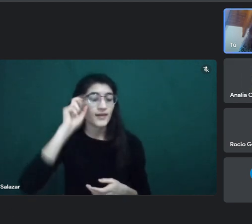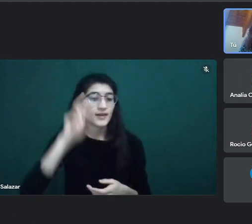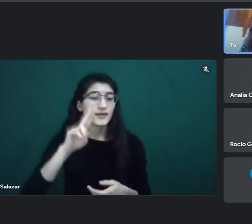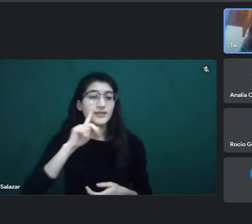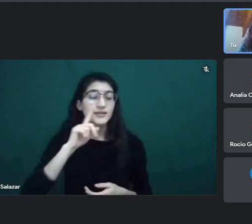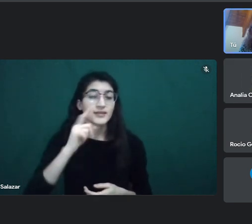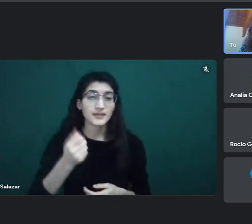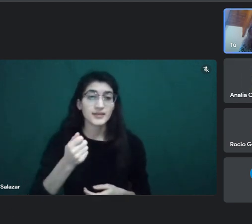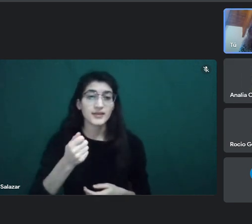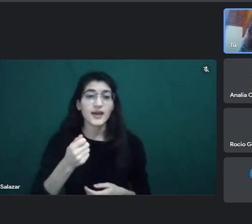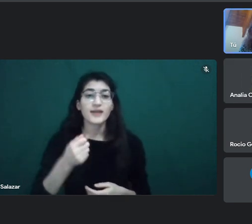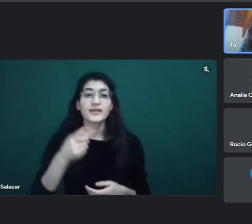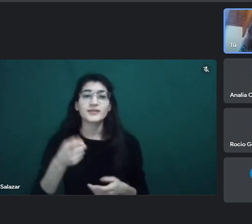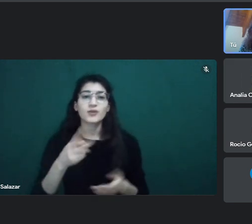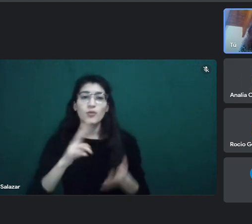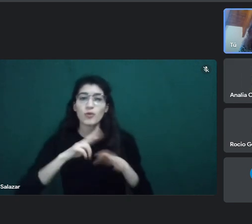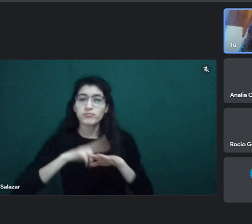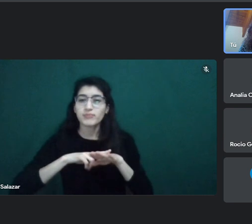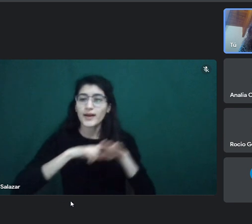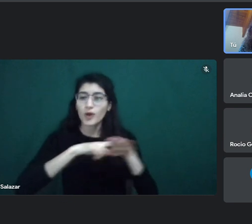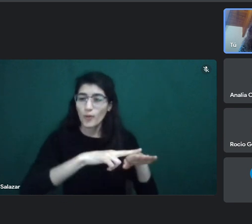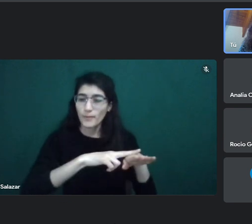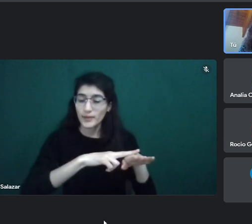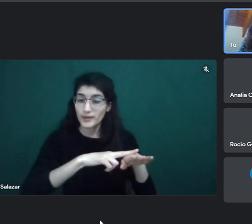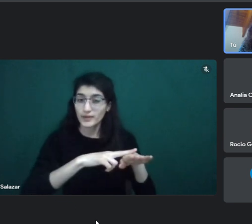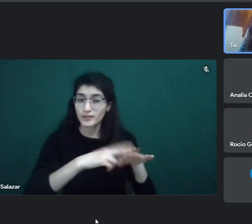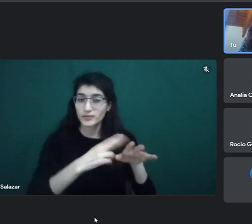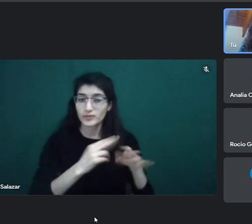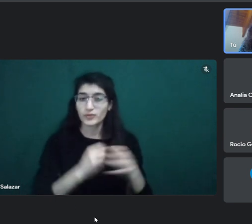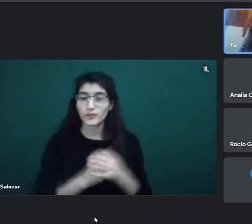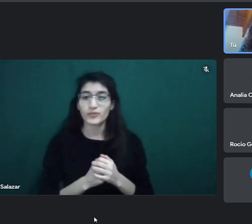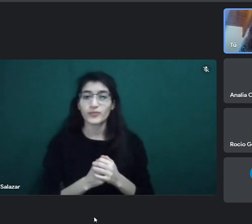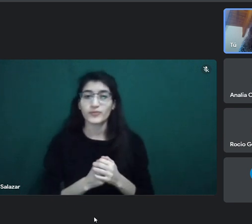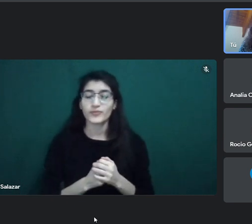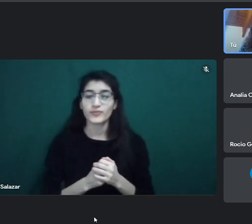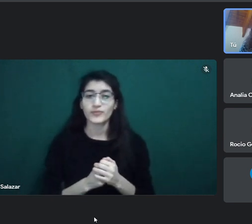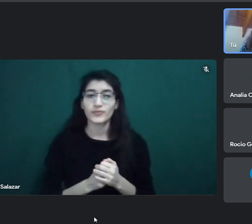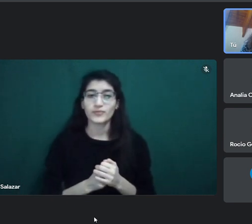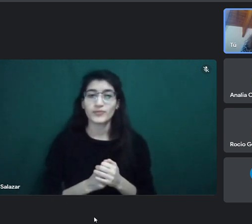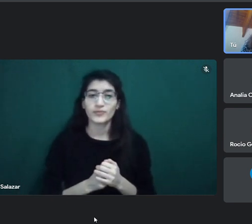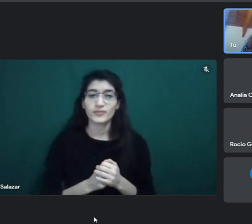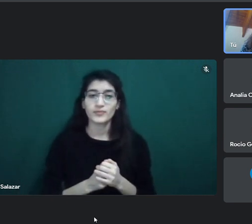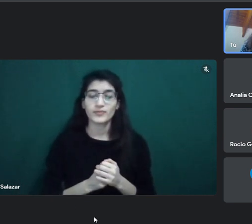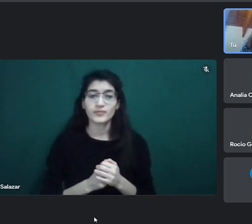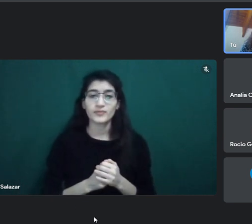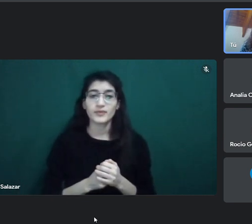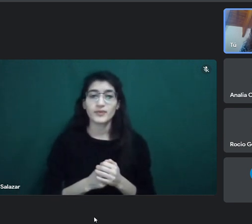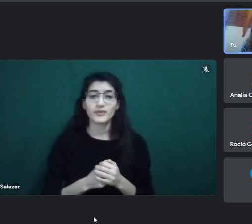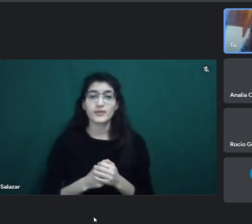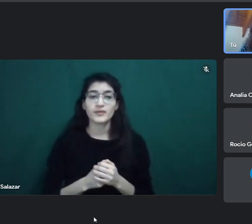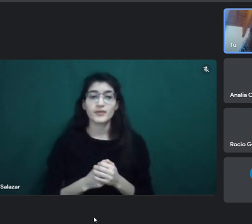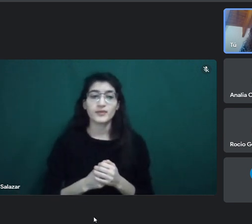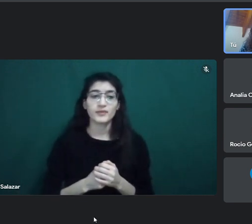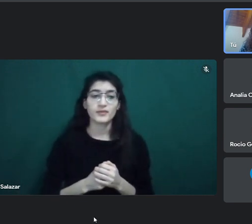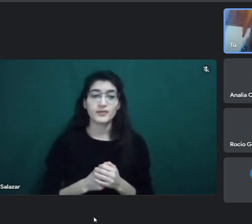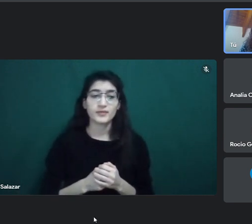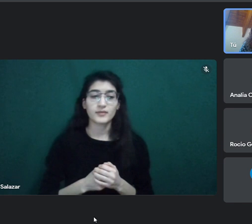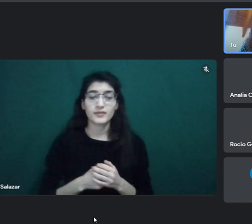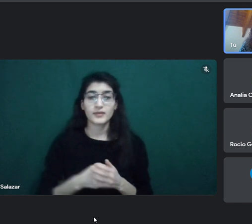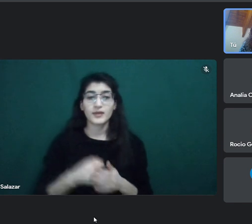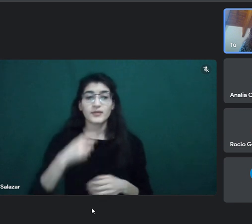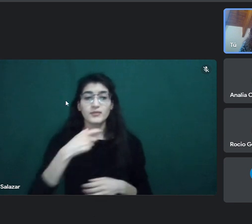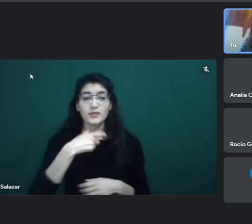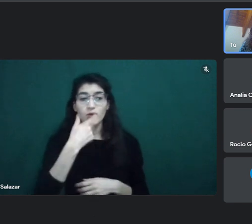recomendación, ese es el que está en rojo, es el verbo modal. Podría es could, o might.